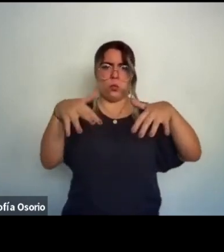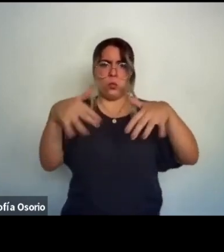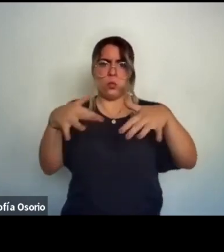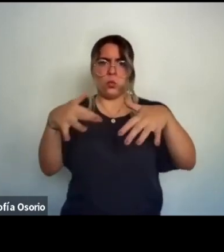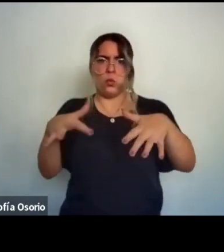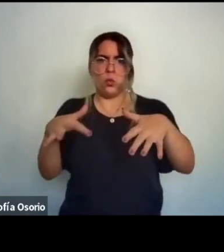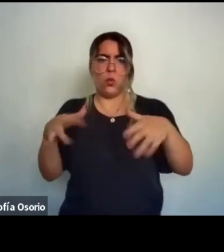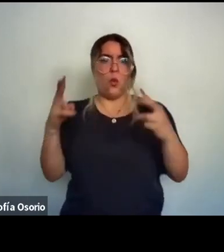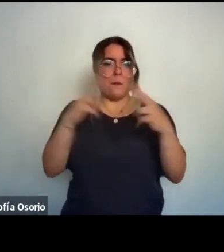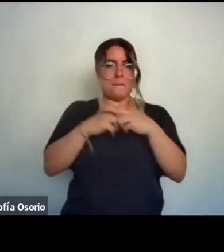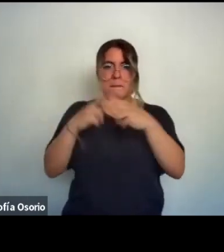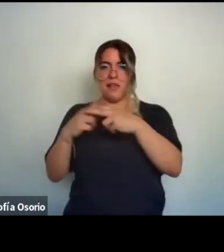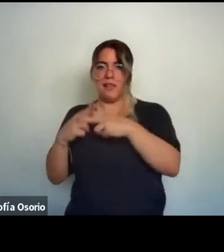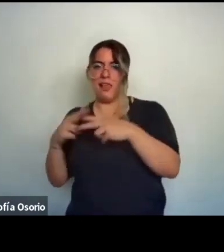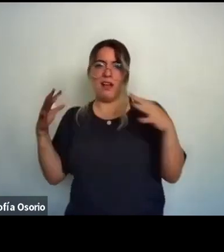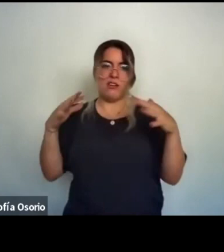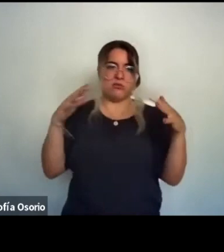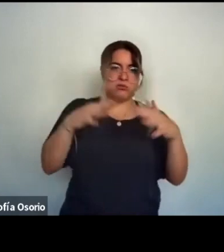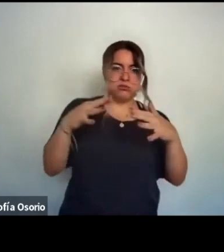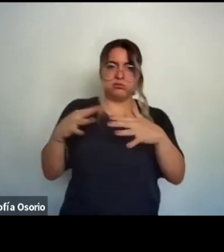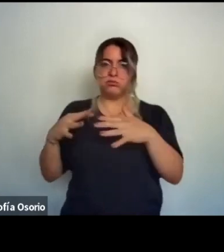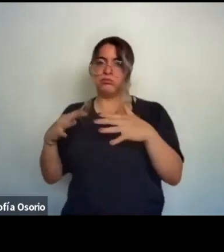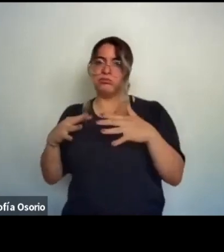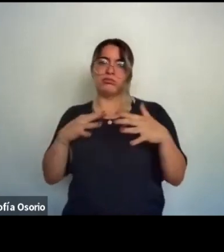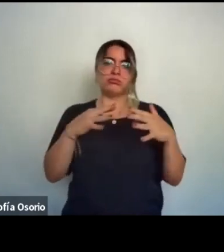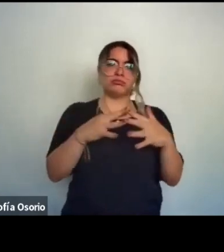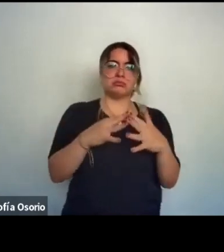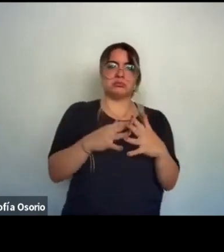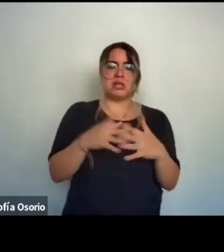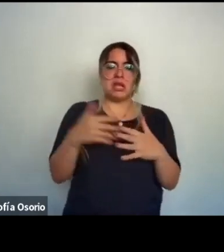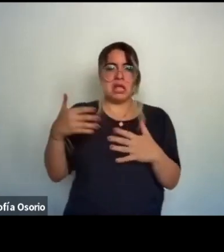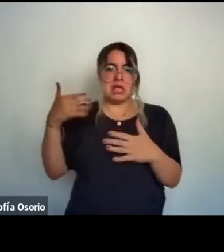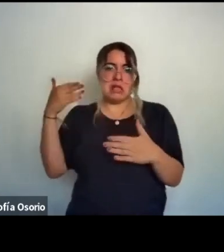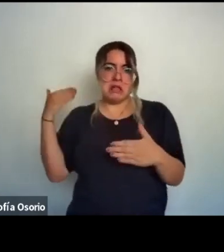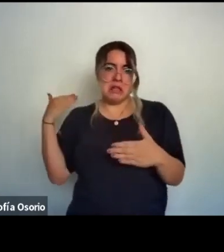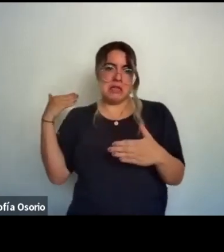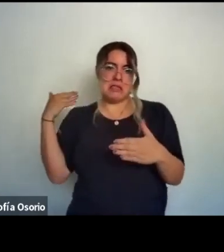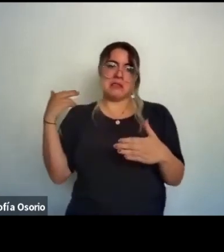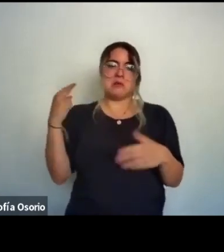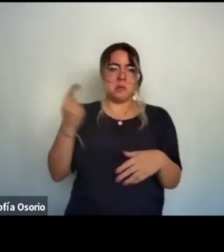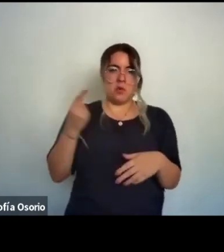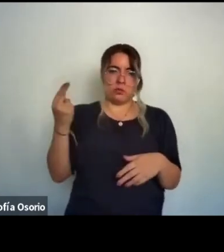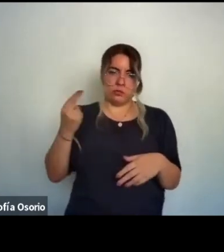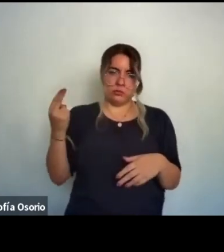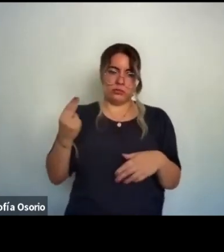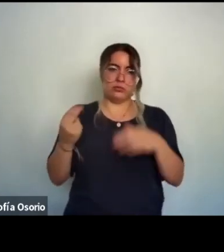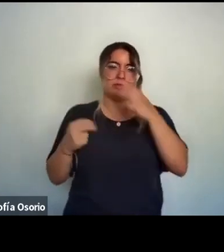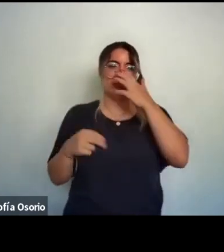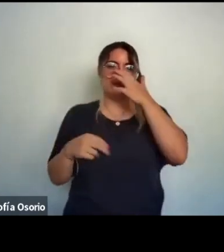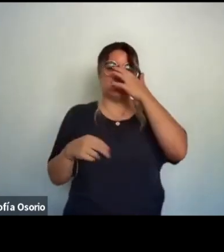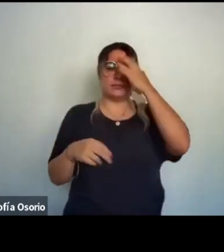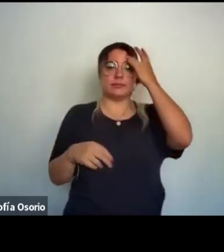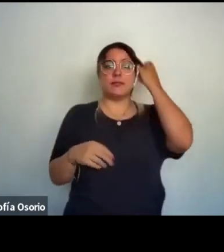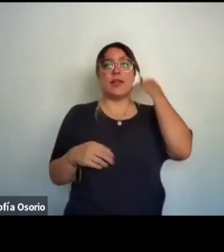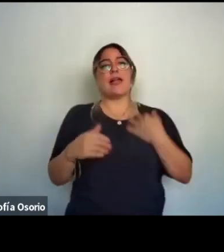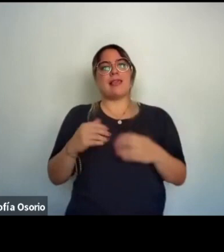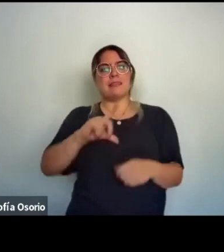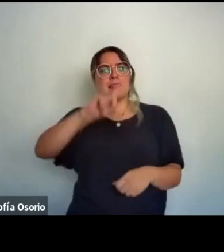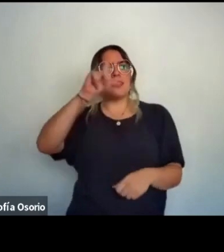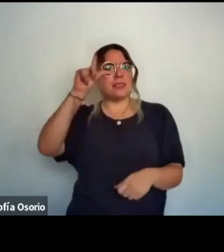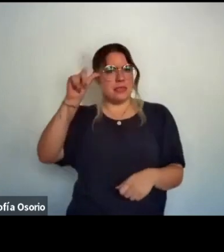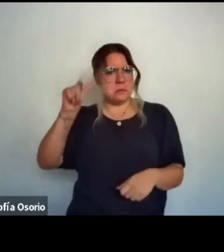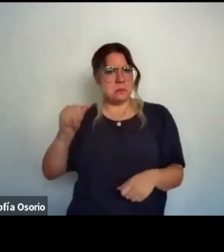dicho, del campo de guerra y puedan ir a sus lugares de origen. Posteriormente